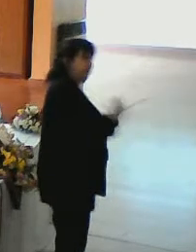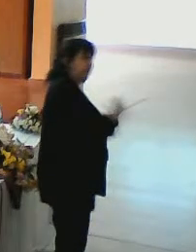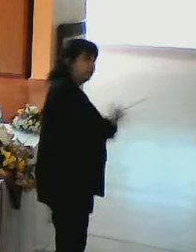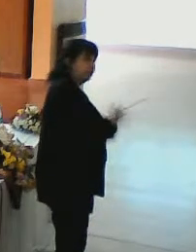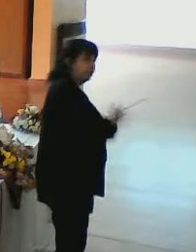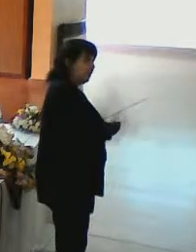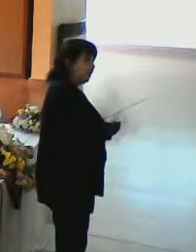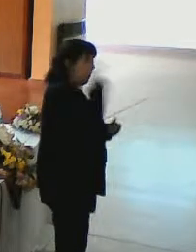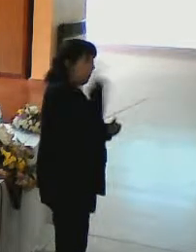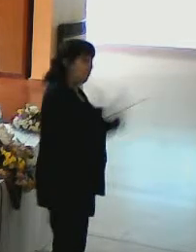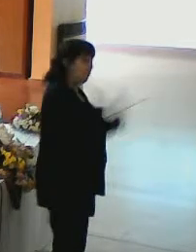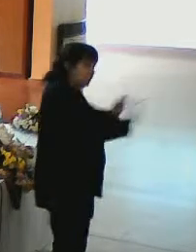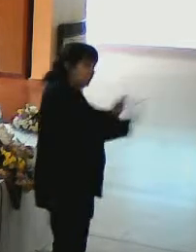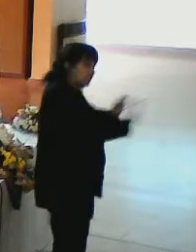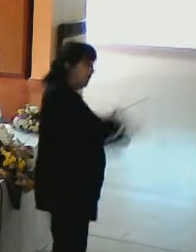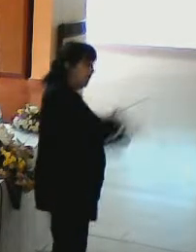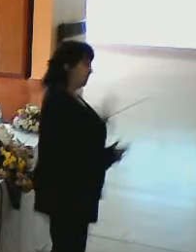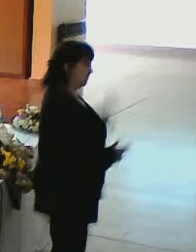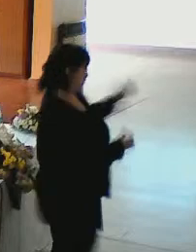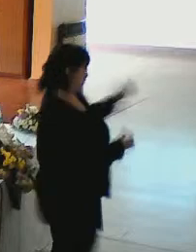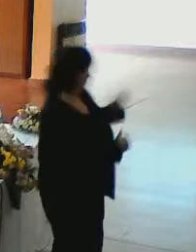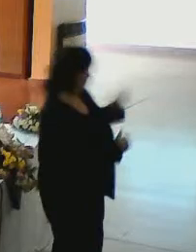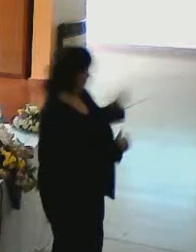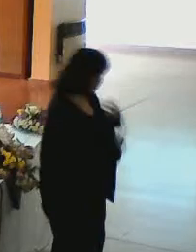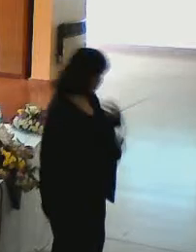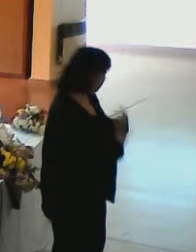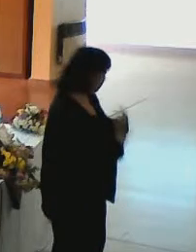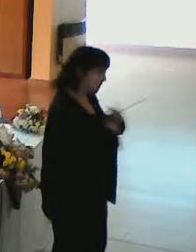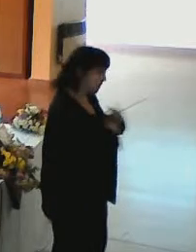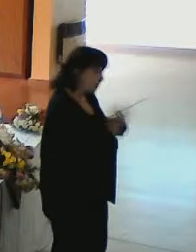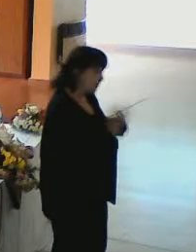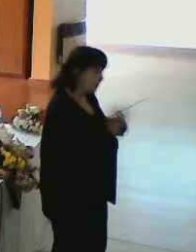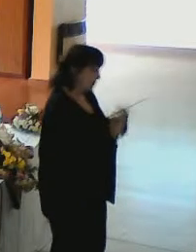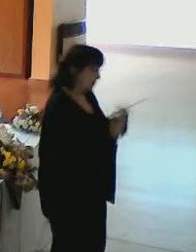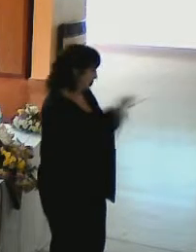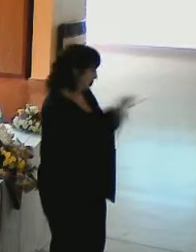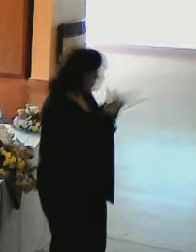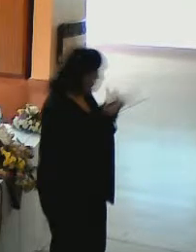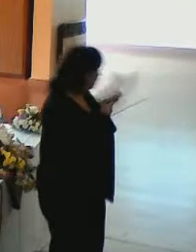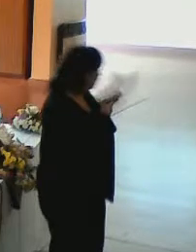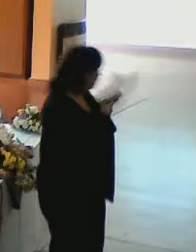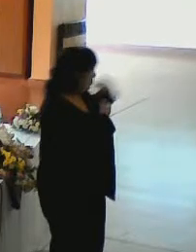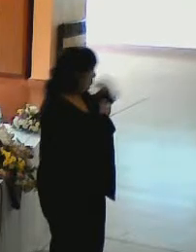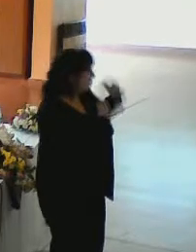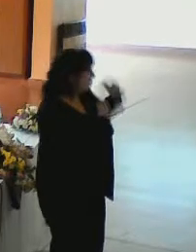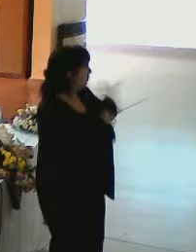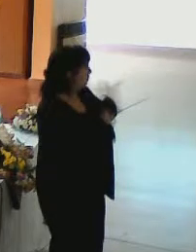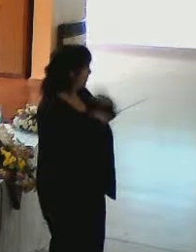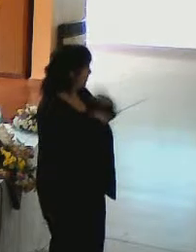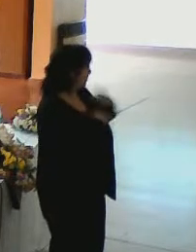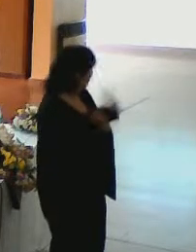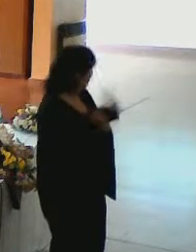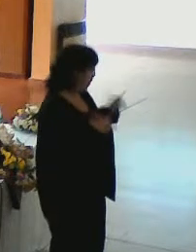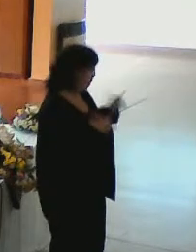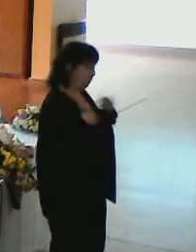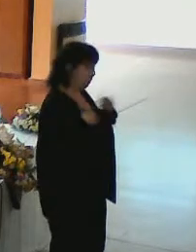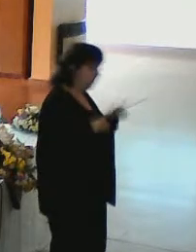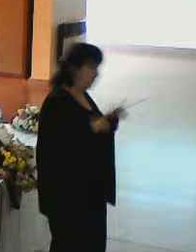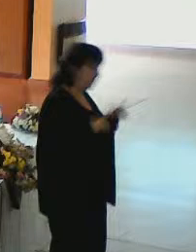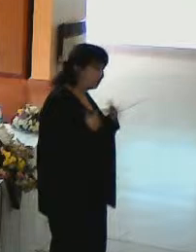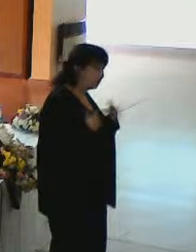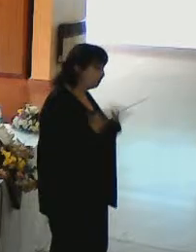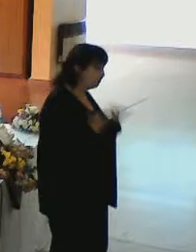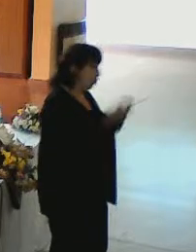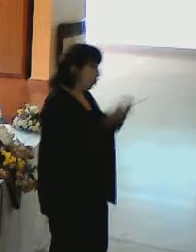eso influye mucho sobre la autoestima del niño, porque si los demás no quieren estar conmigo, algo debo tener, ¿sí? Entonces es